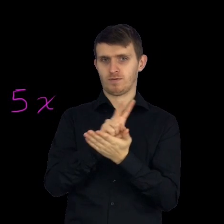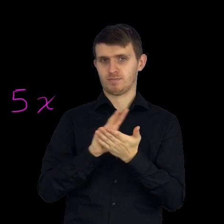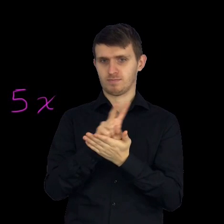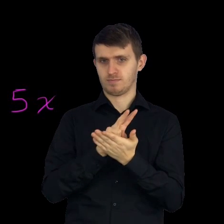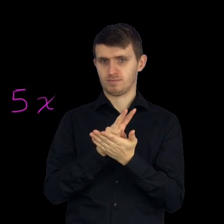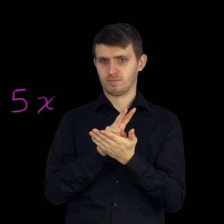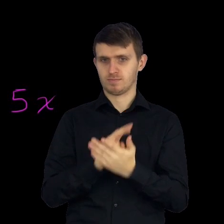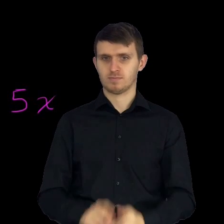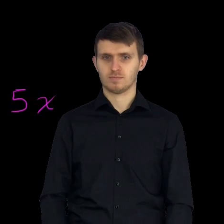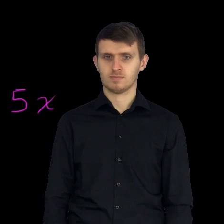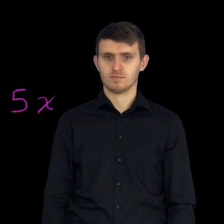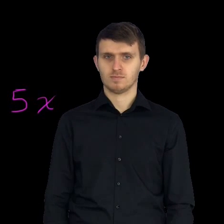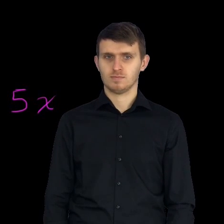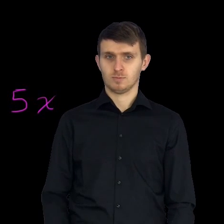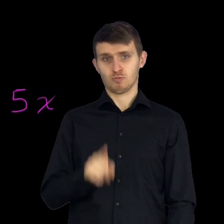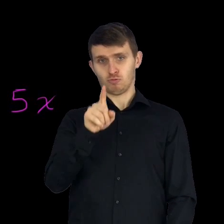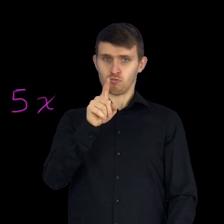na przykład siedem śliwek.